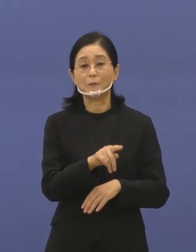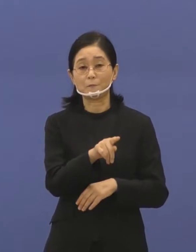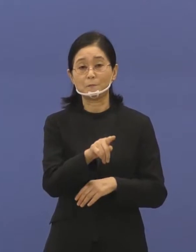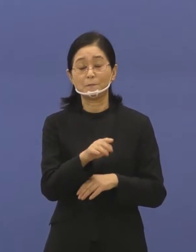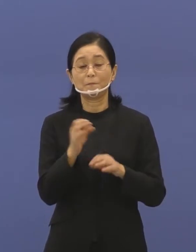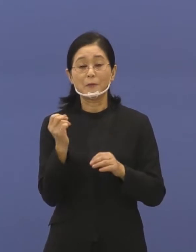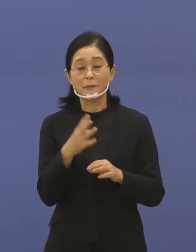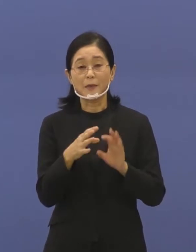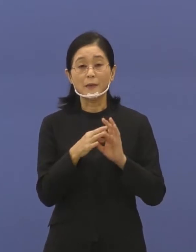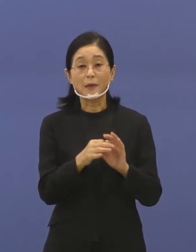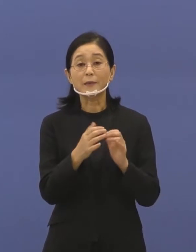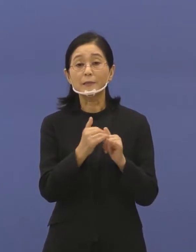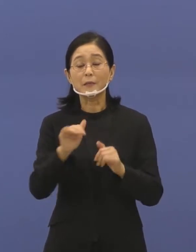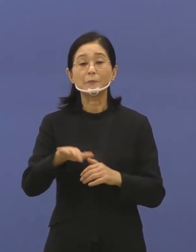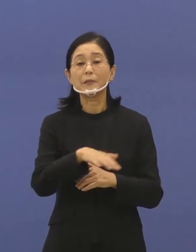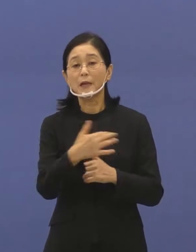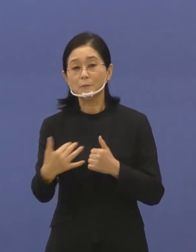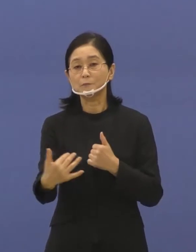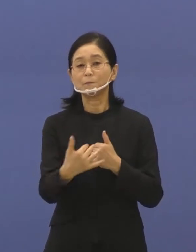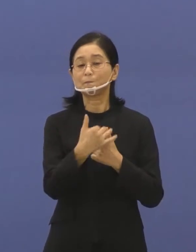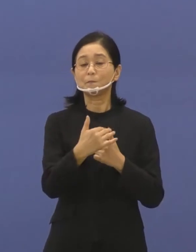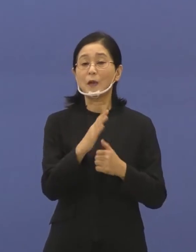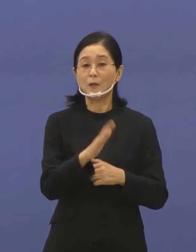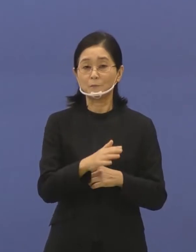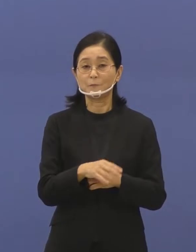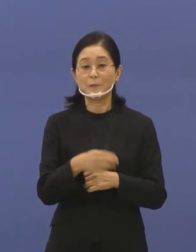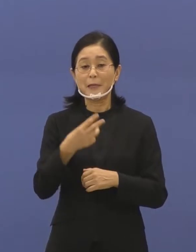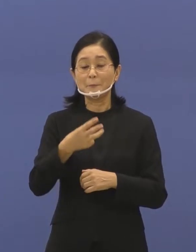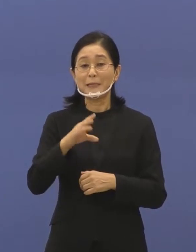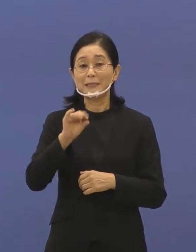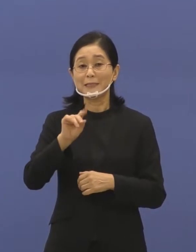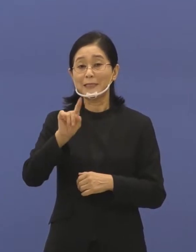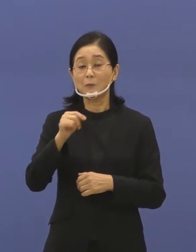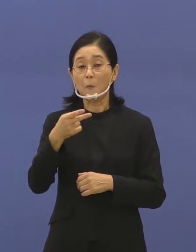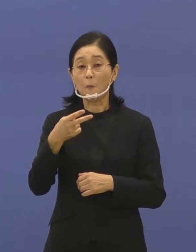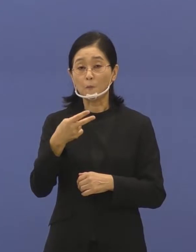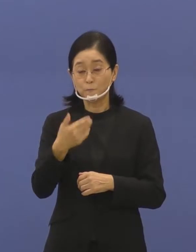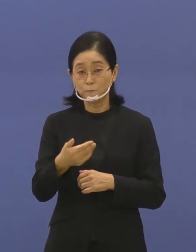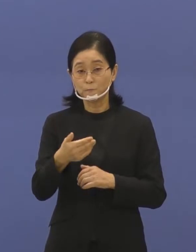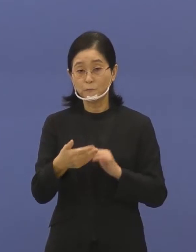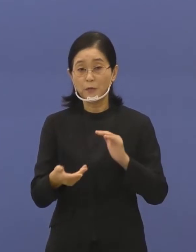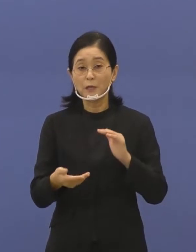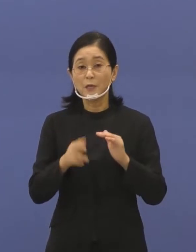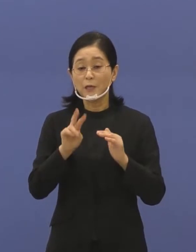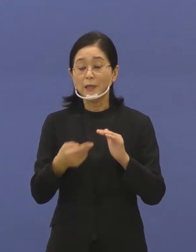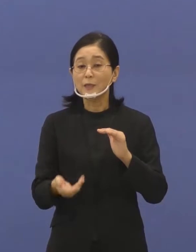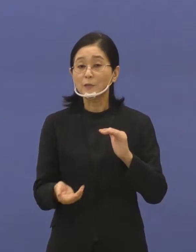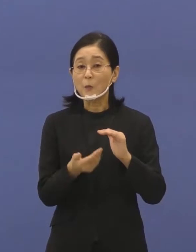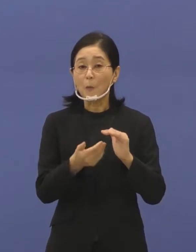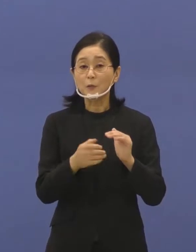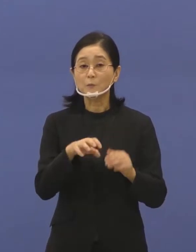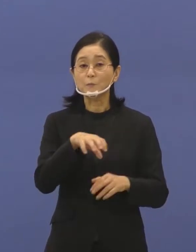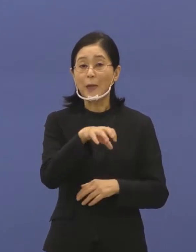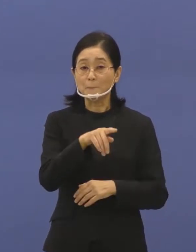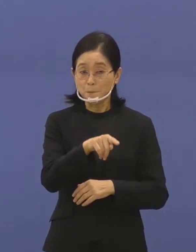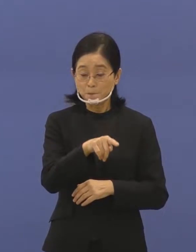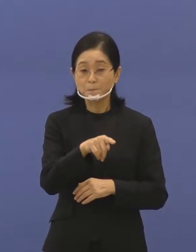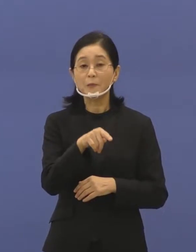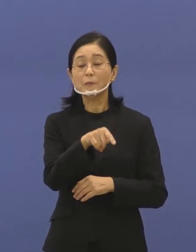信頼も得ている、みちのく療育園、こちらにこの